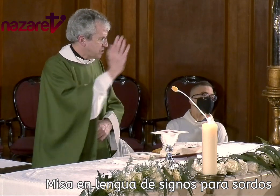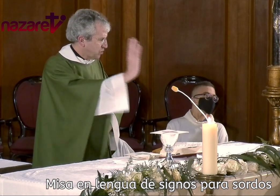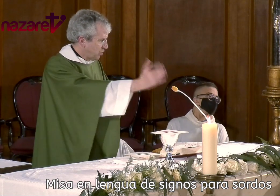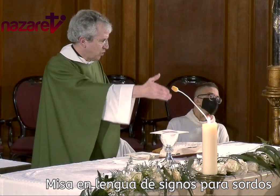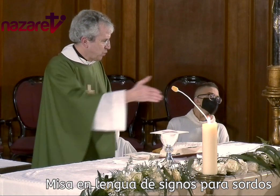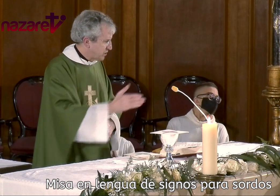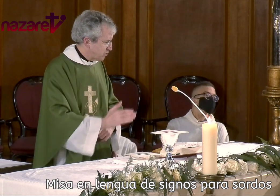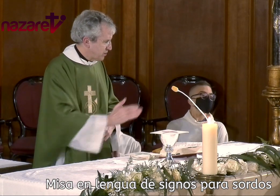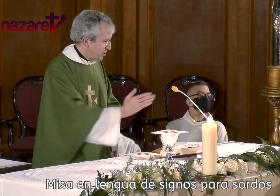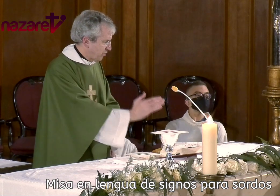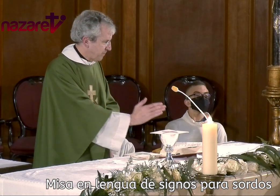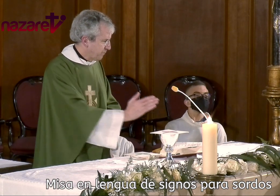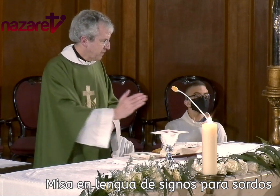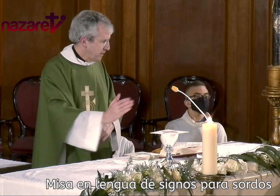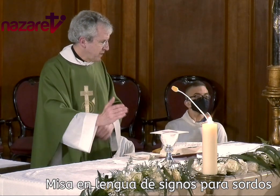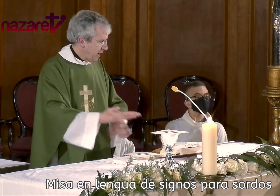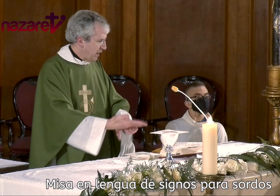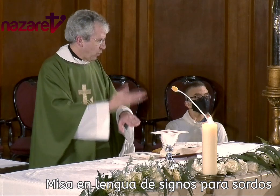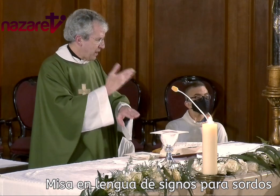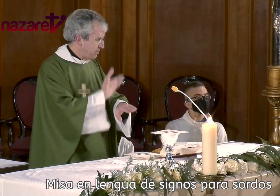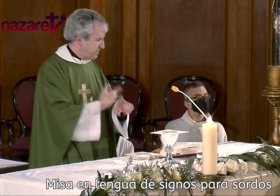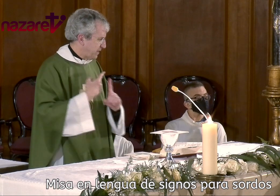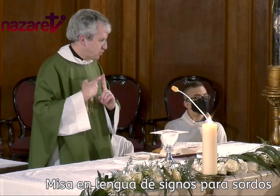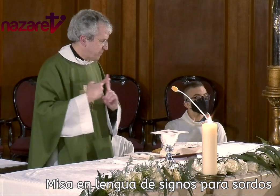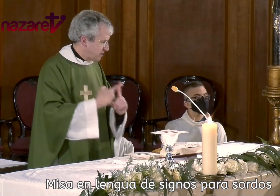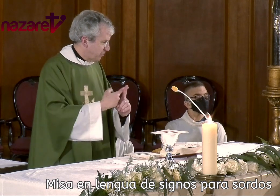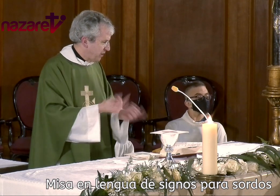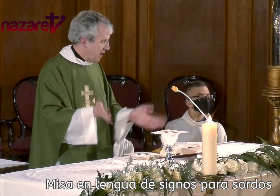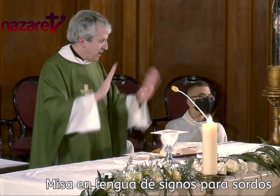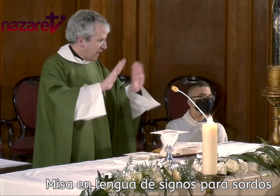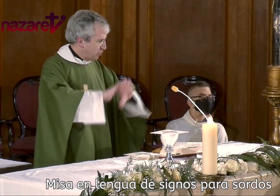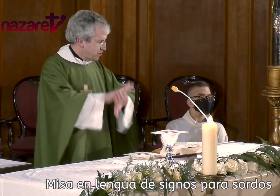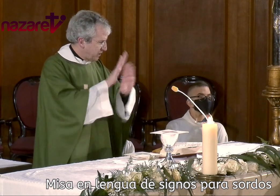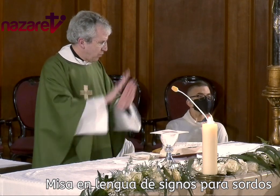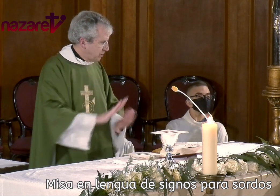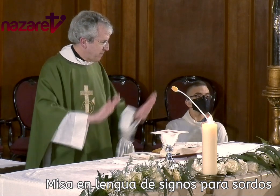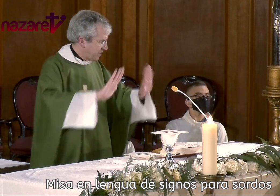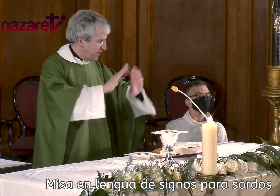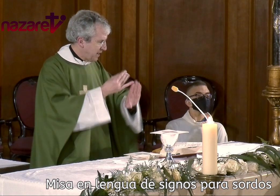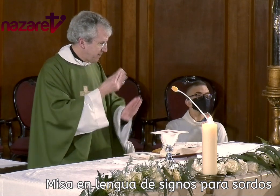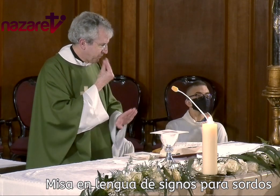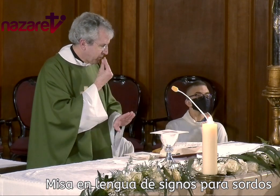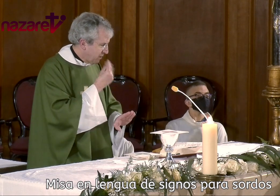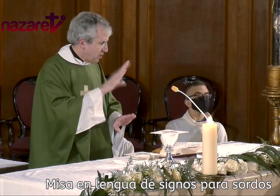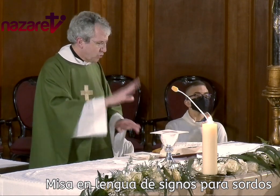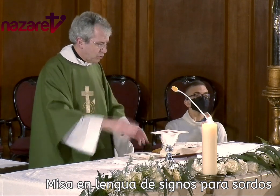nuestro señor el cual la víspera de su pasión la noche de la última cena como